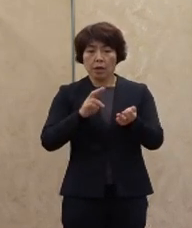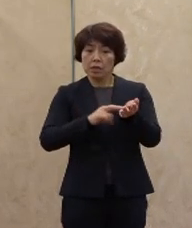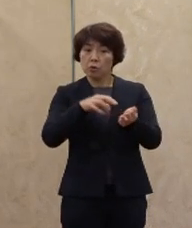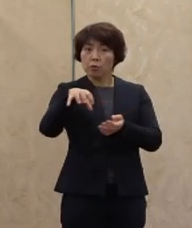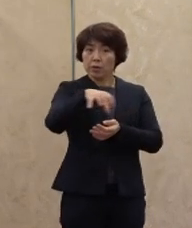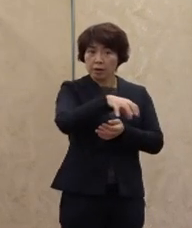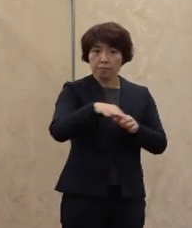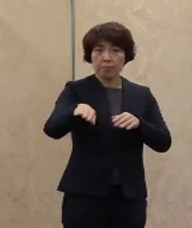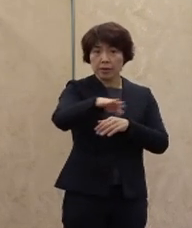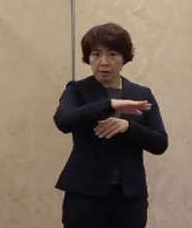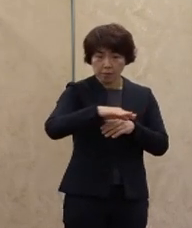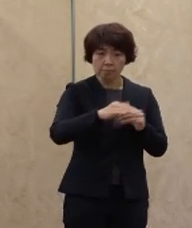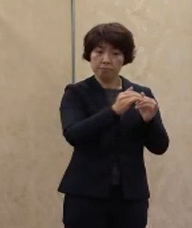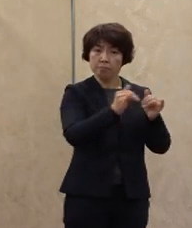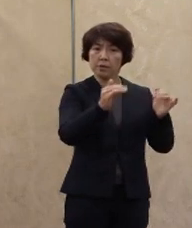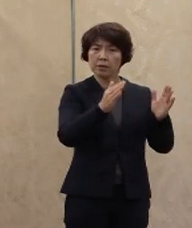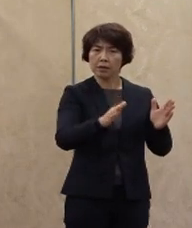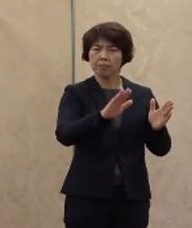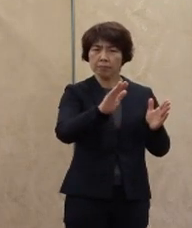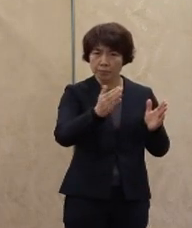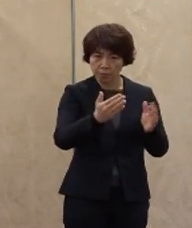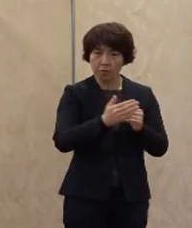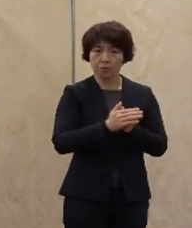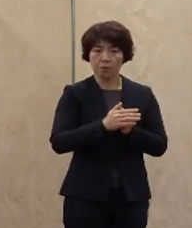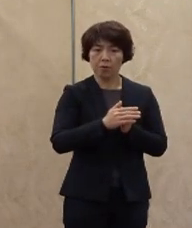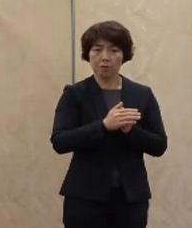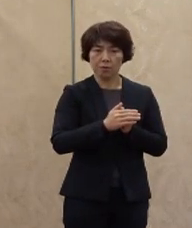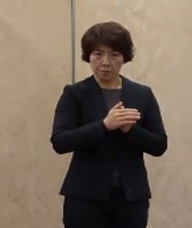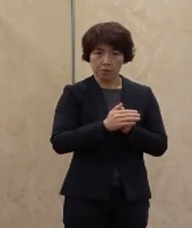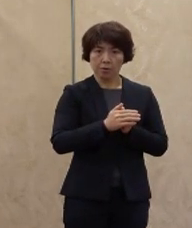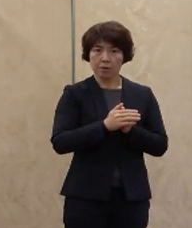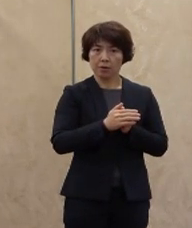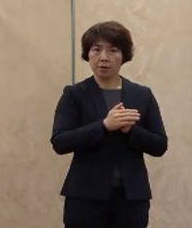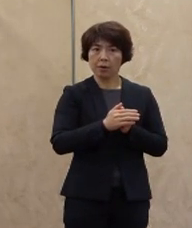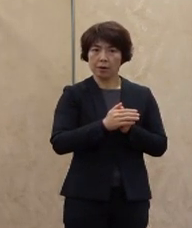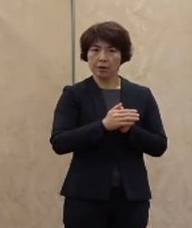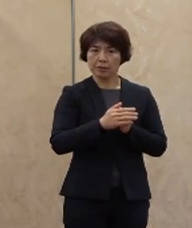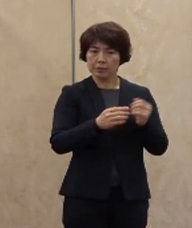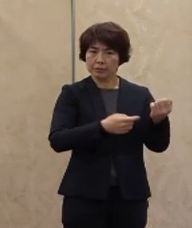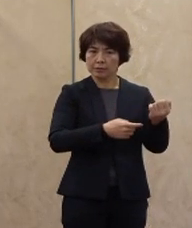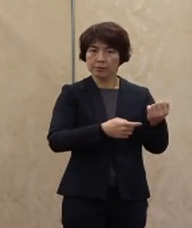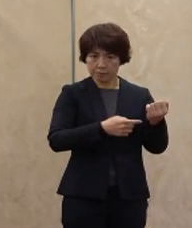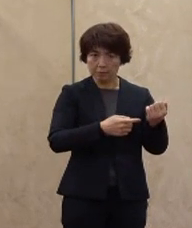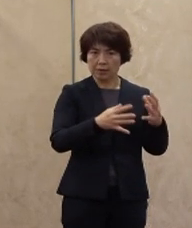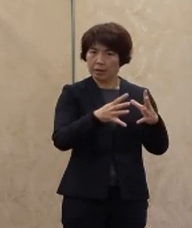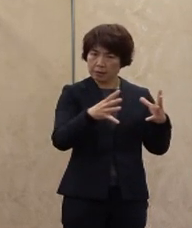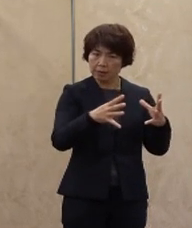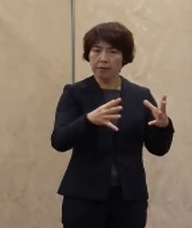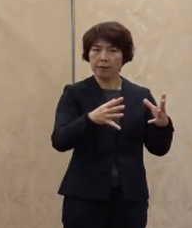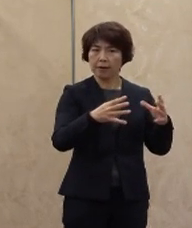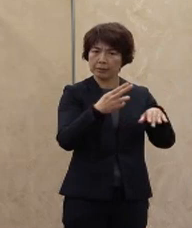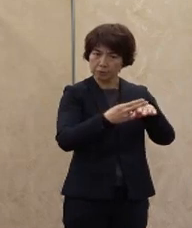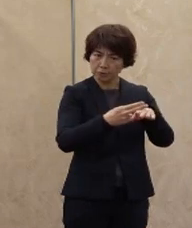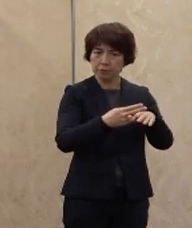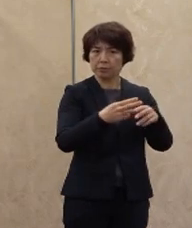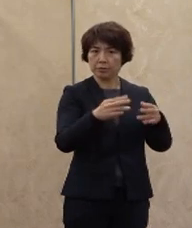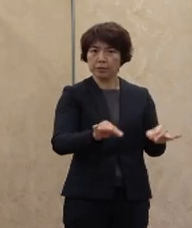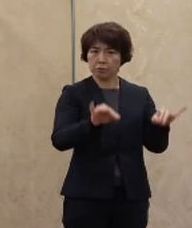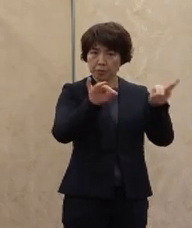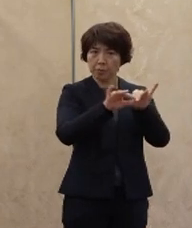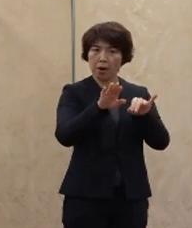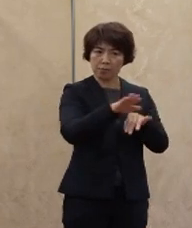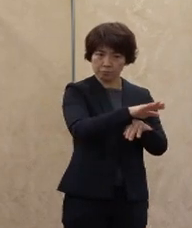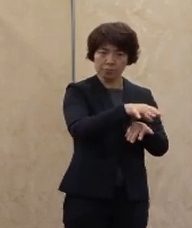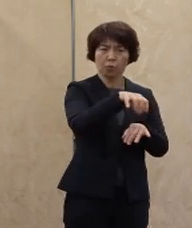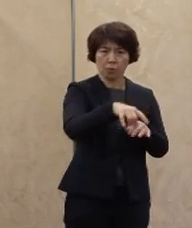さん、民間とはいえこうやっぱ医療機関の皆さん、一定のレベルのある皆さんにはご協力をお願いしたいということ